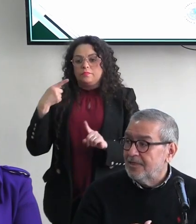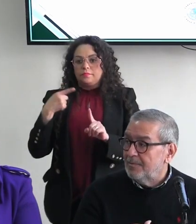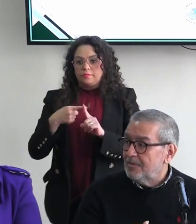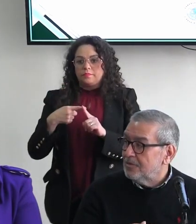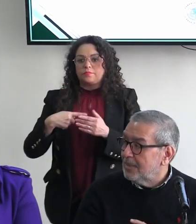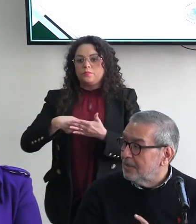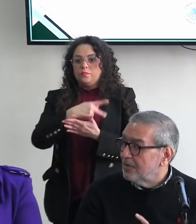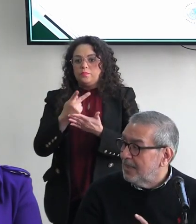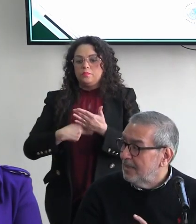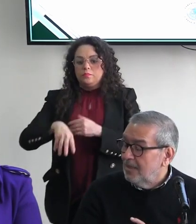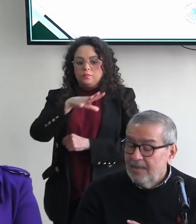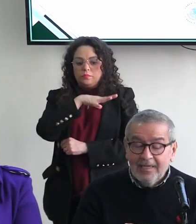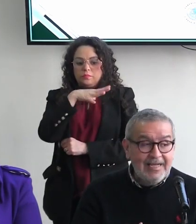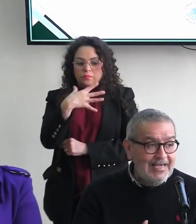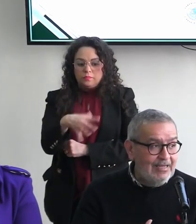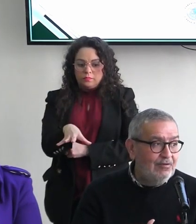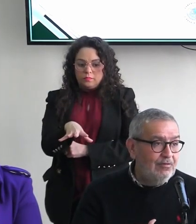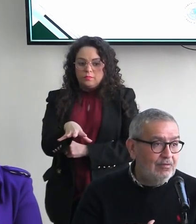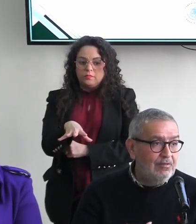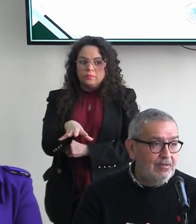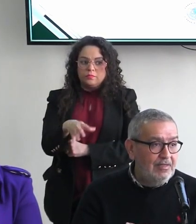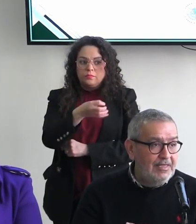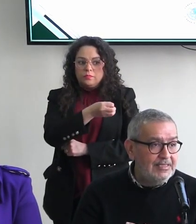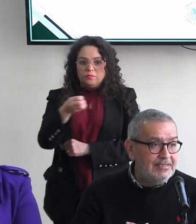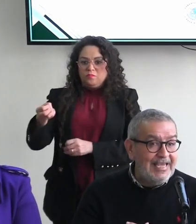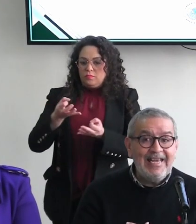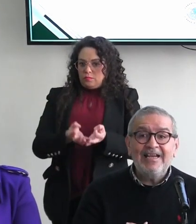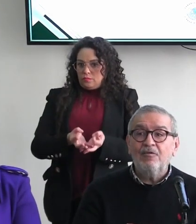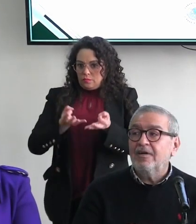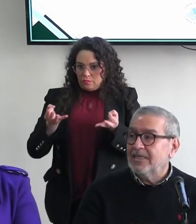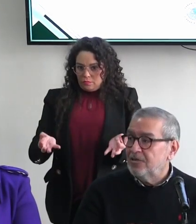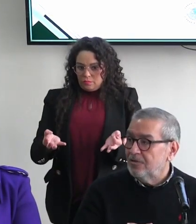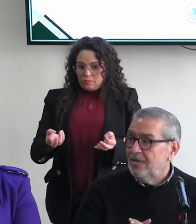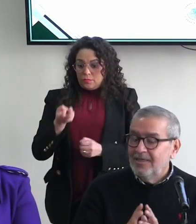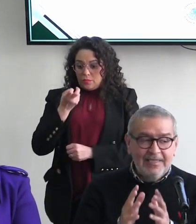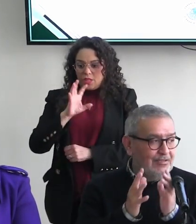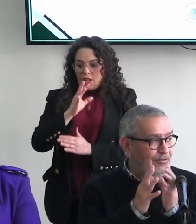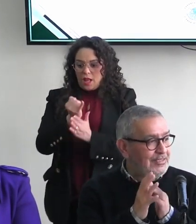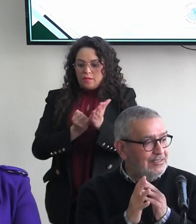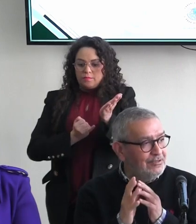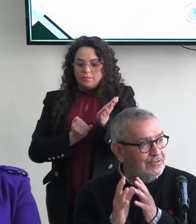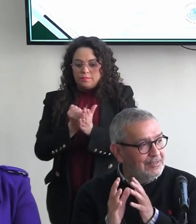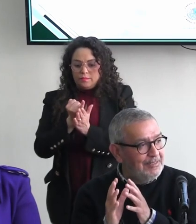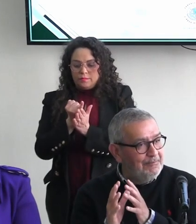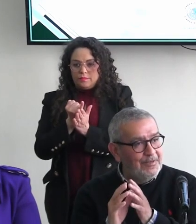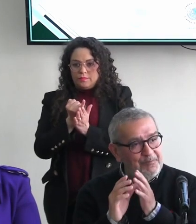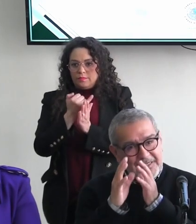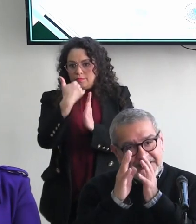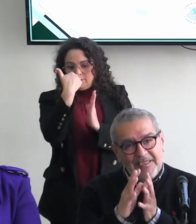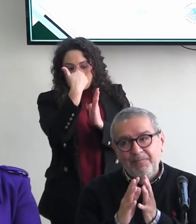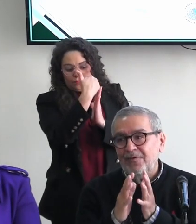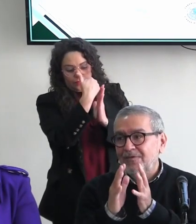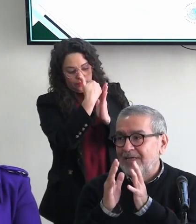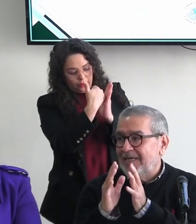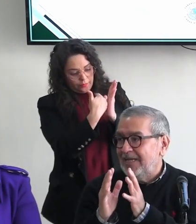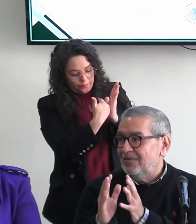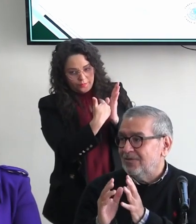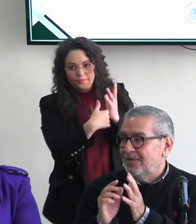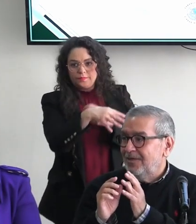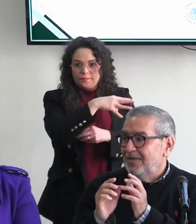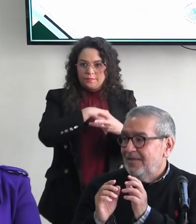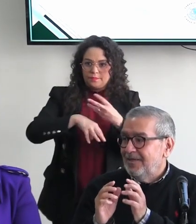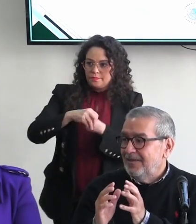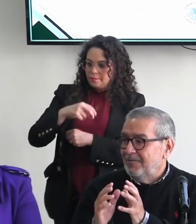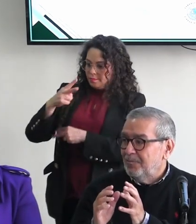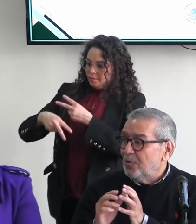General de Ordenamiento Territorial, creo es ya la concreción de todos estos principios,